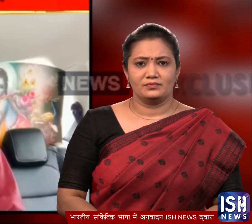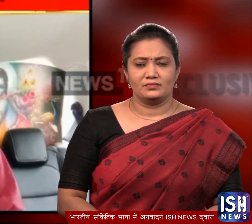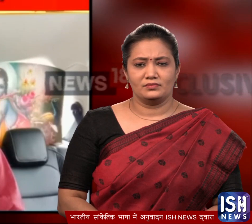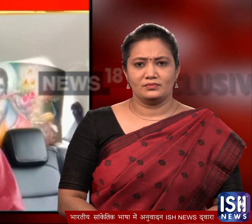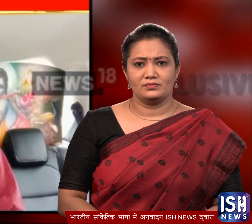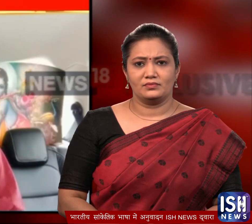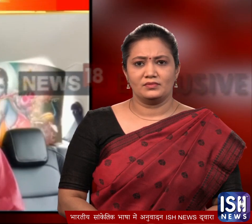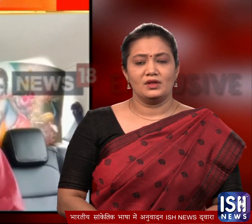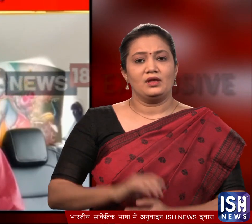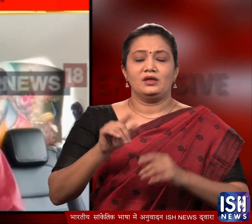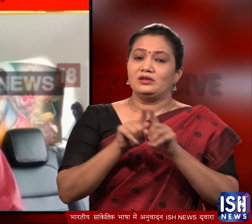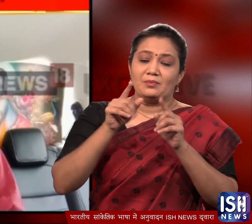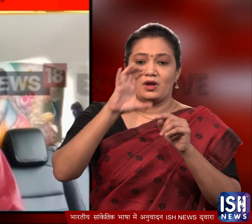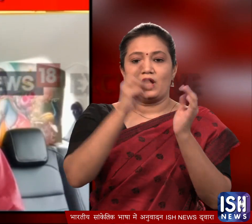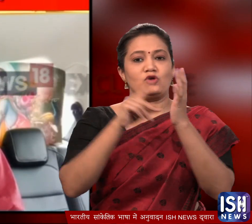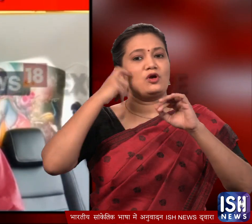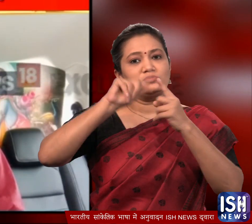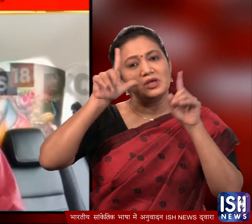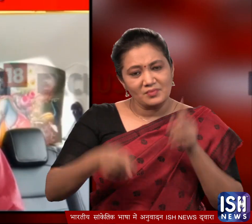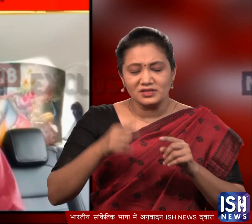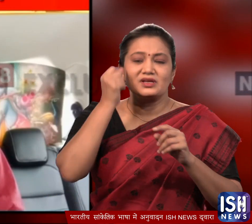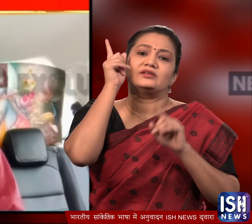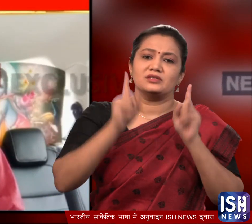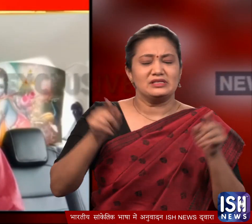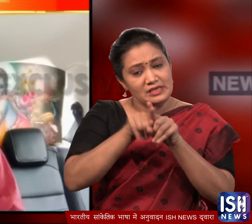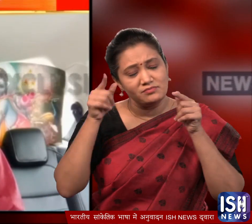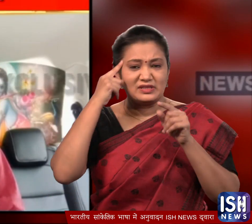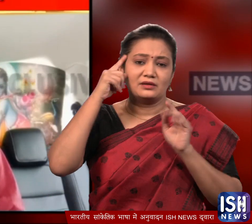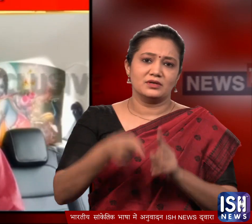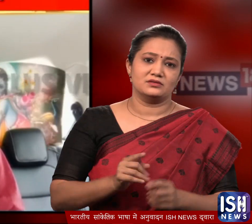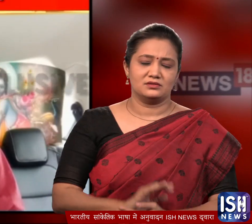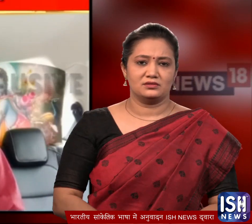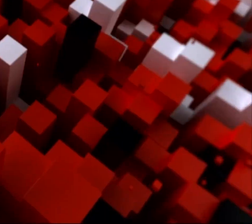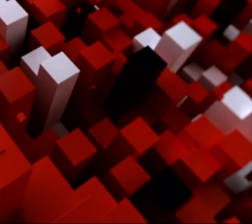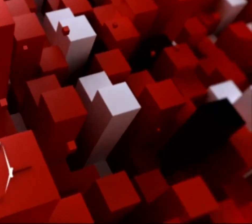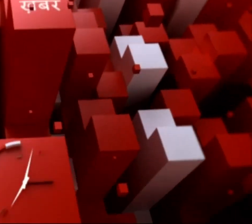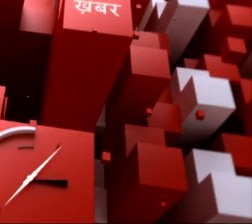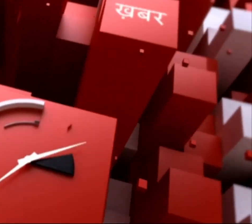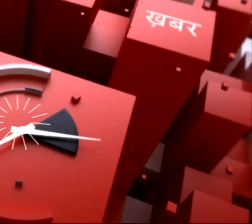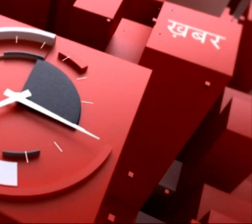कि यूएन सिक्योरिटी काउंसिल को भी इस बारे में गंभीरता से विचार करना चाहिए।